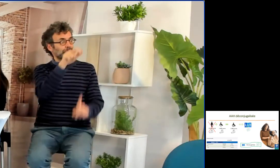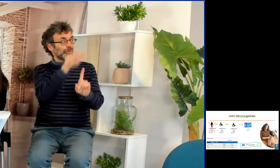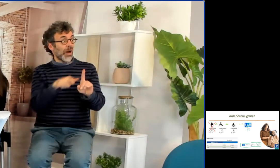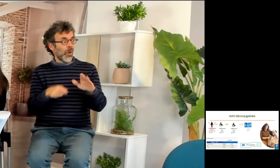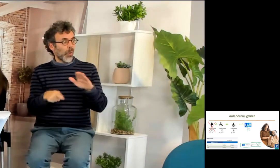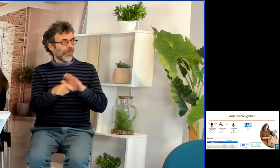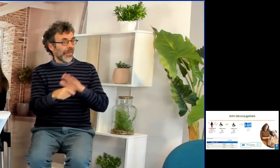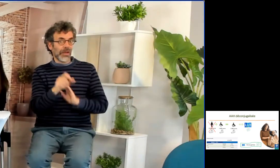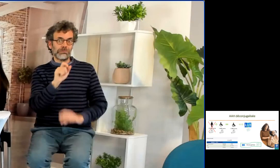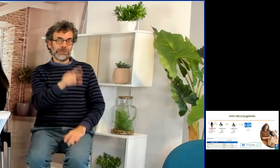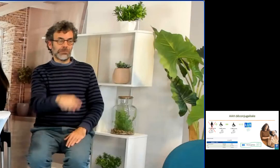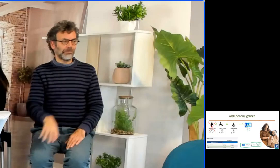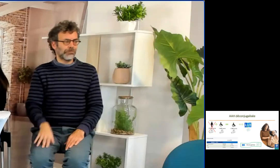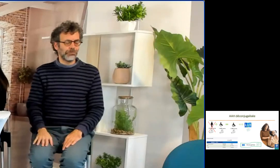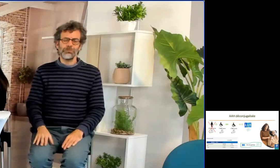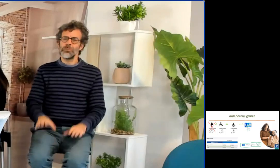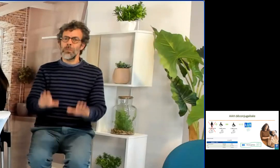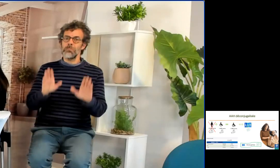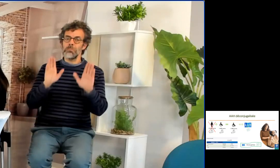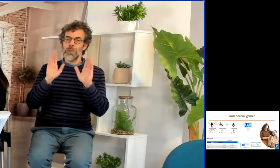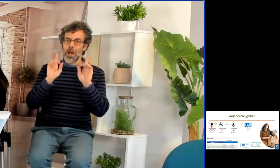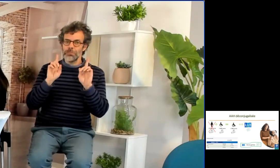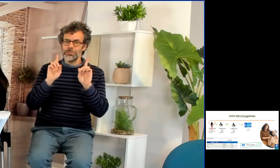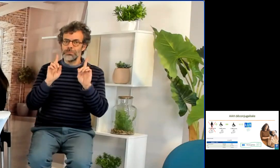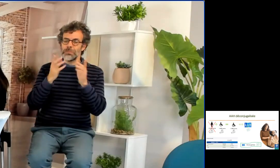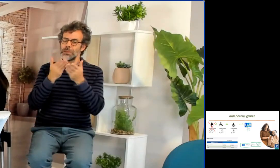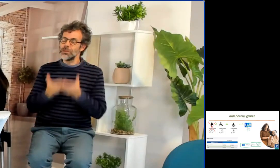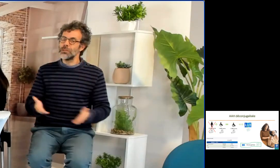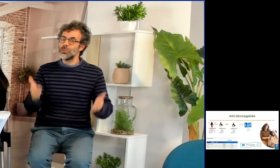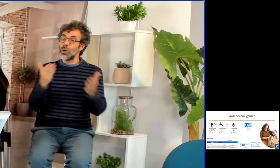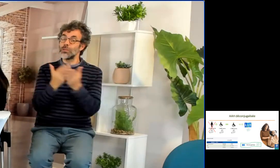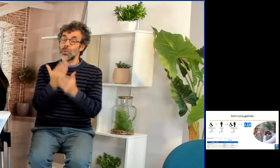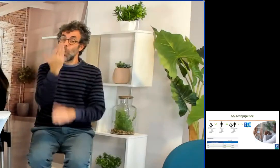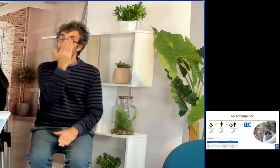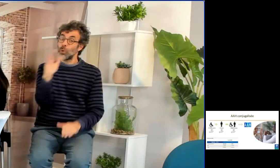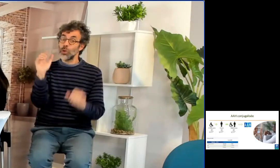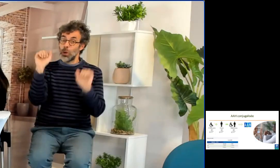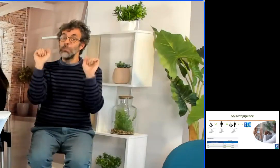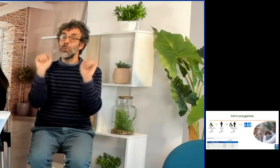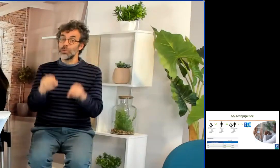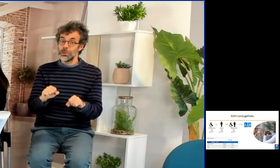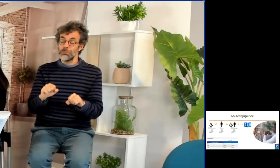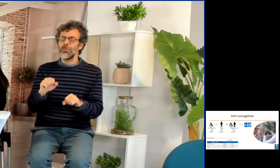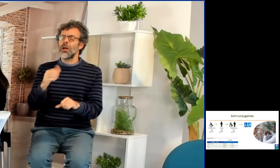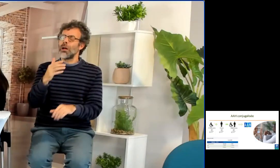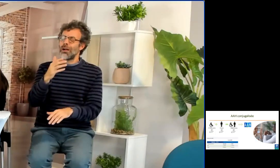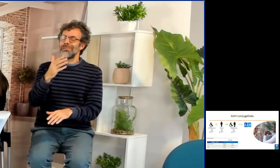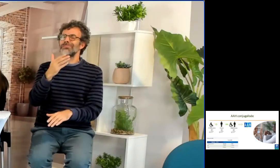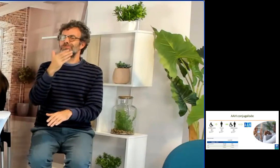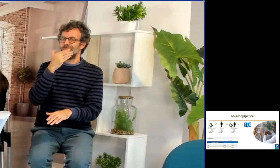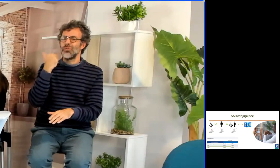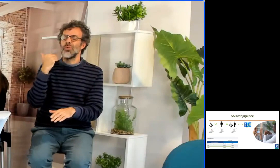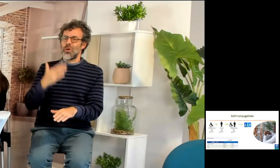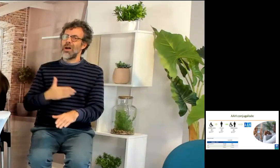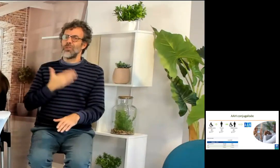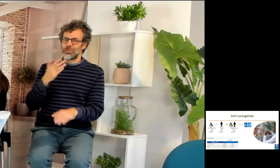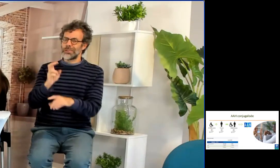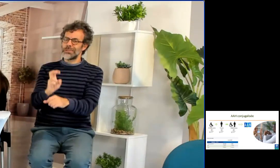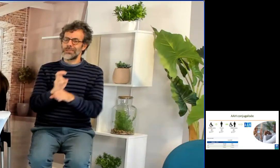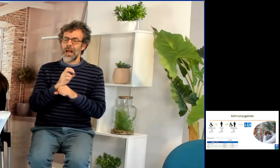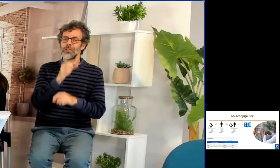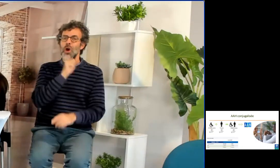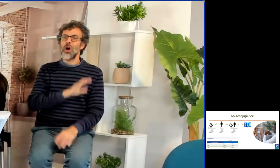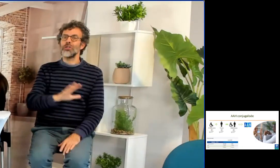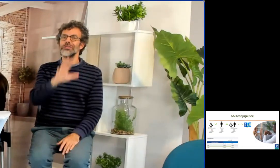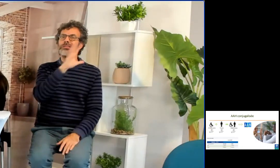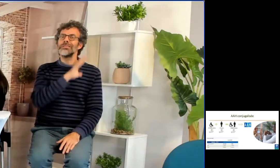allocataire. Mais pour autant, il y a d'autres situations où il est plus avantageux de rester sur un calcul conjugalisé. Peux-tu